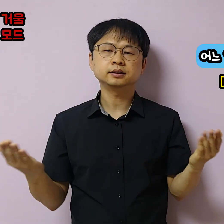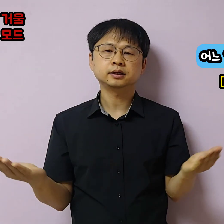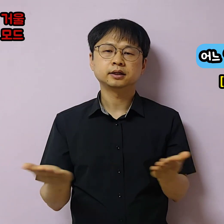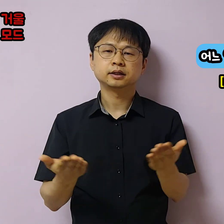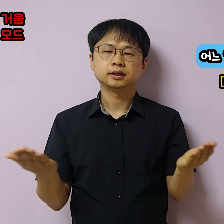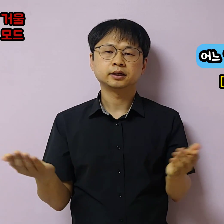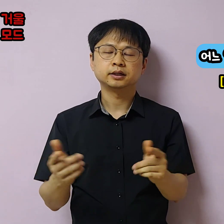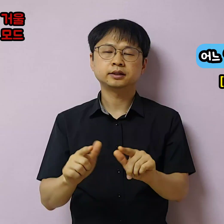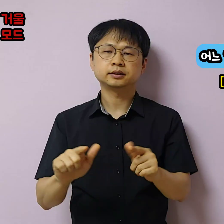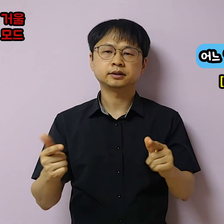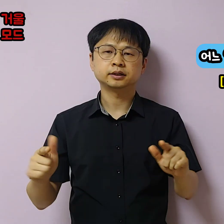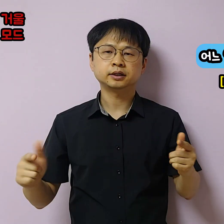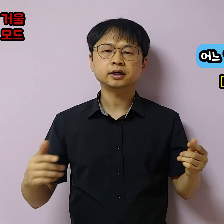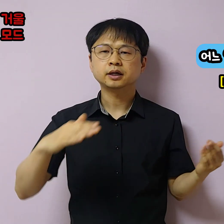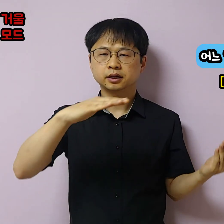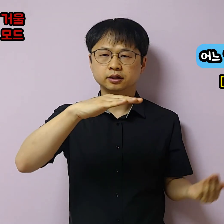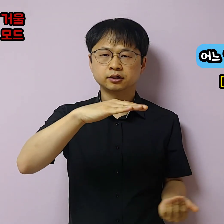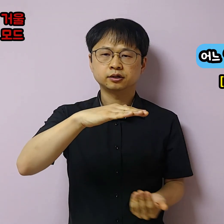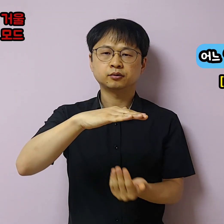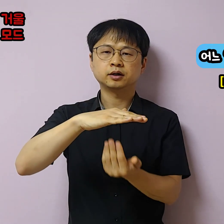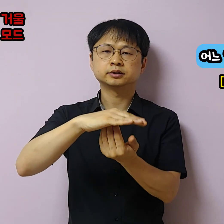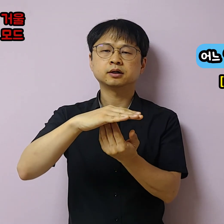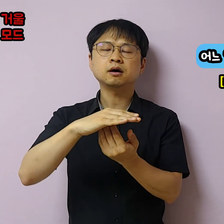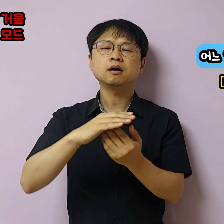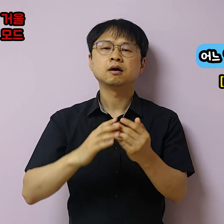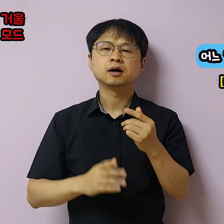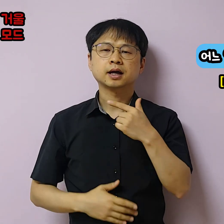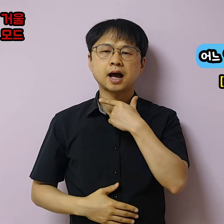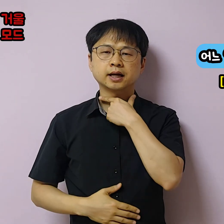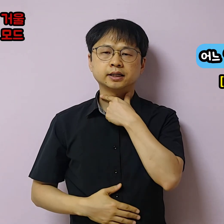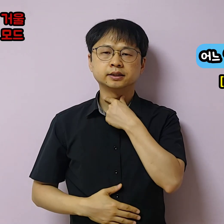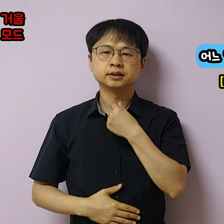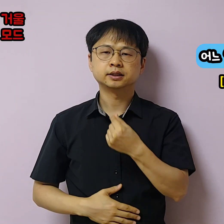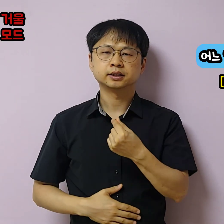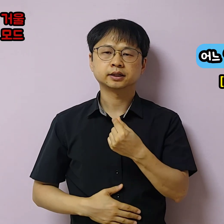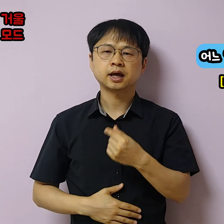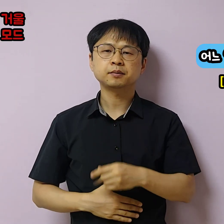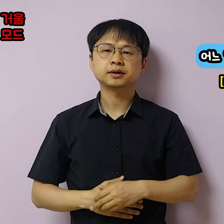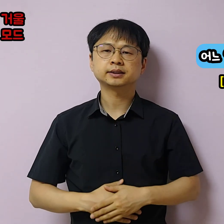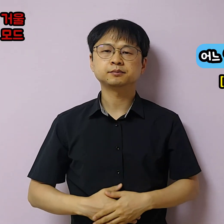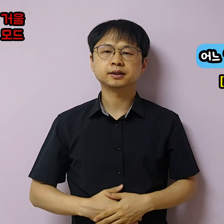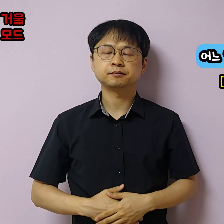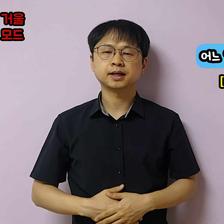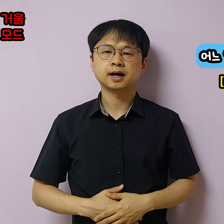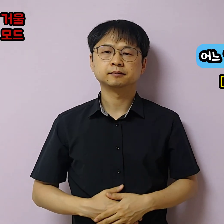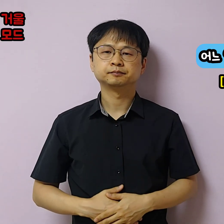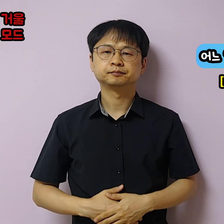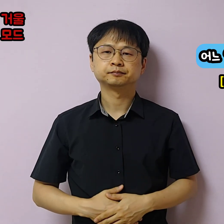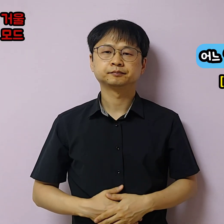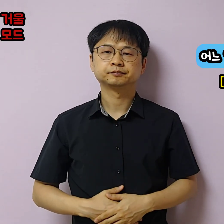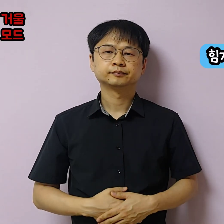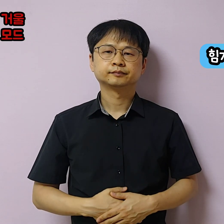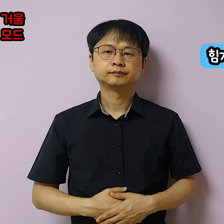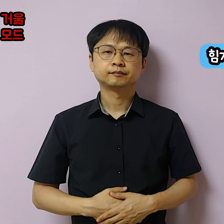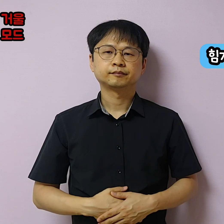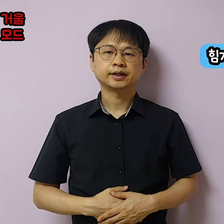같은 일들이 이루어져 가기를 이렇게 표현하시면 됩니다. 네,